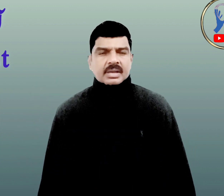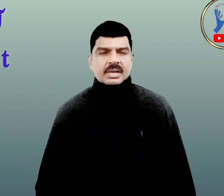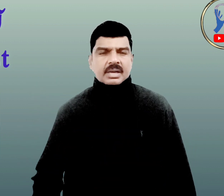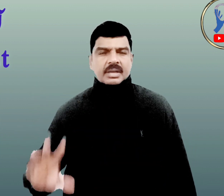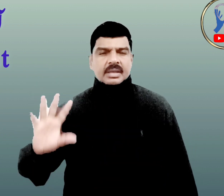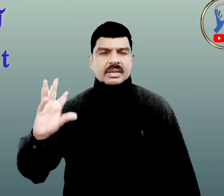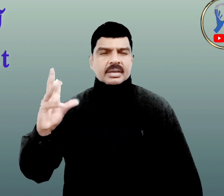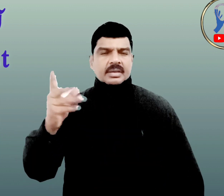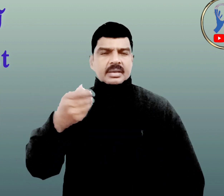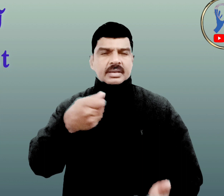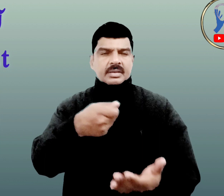आखिरी